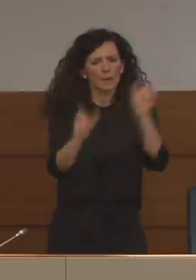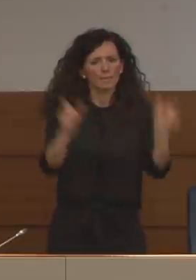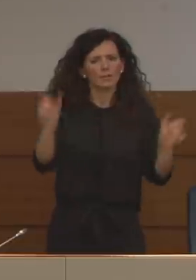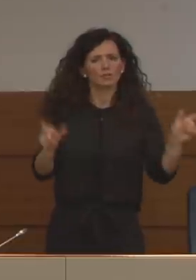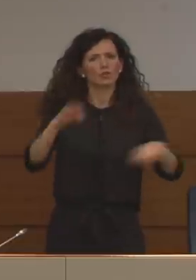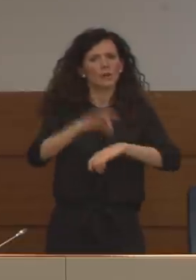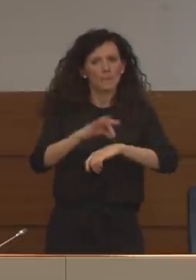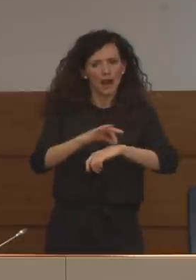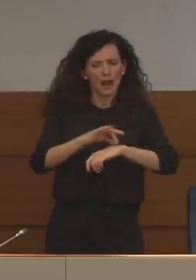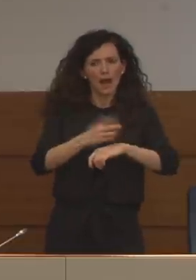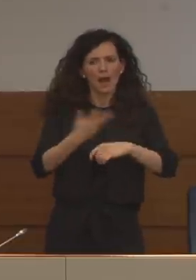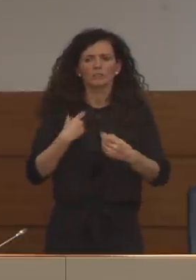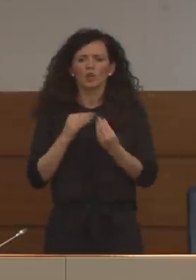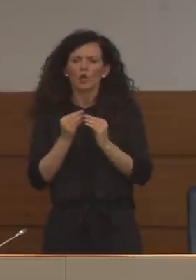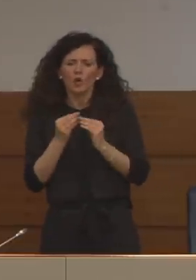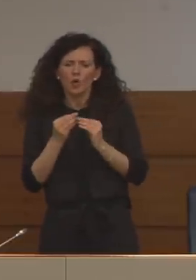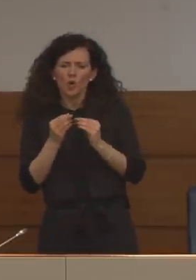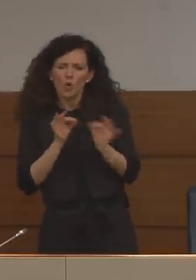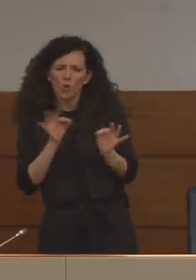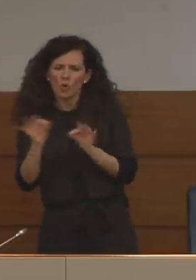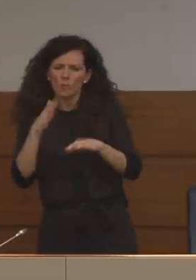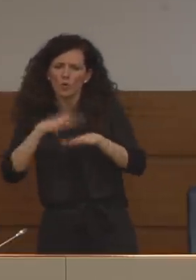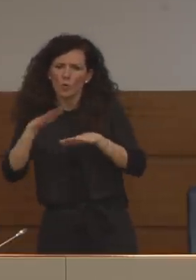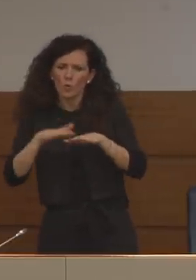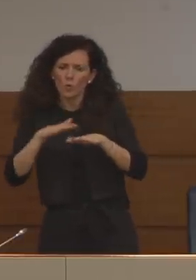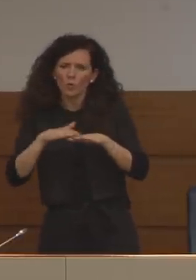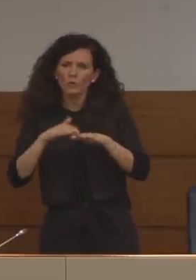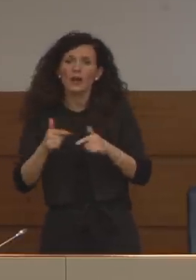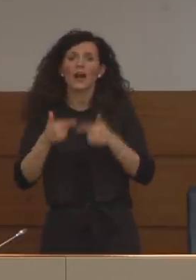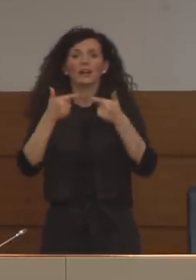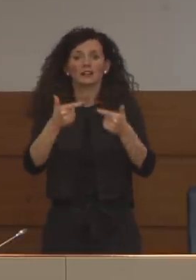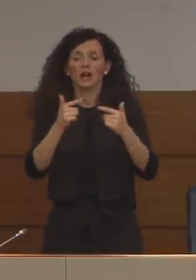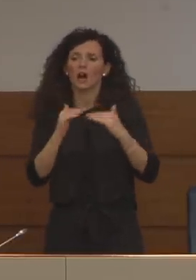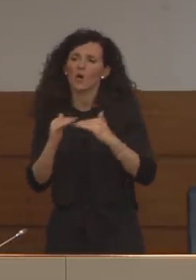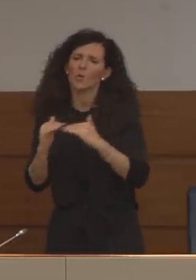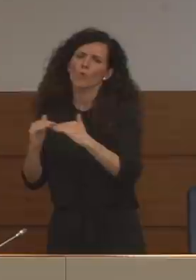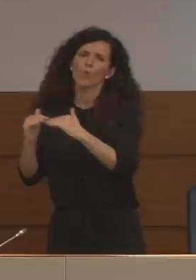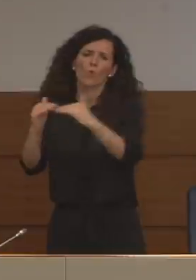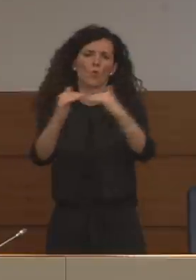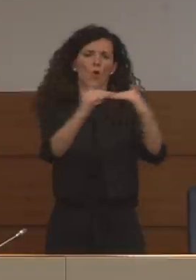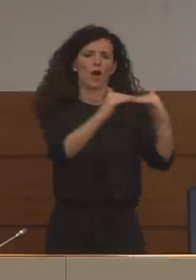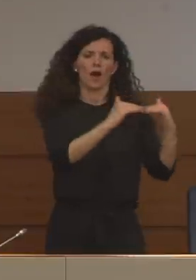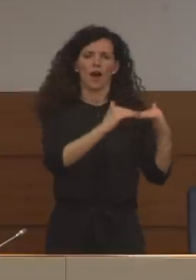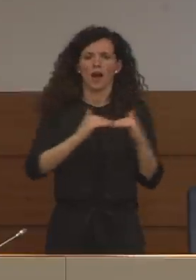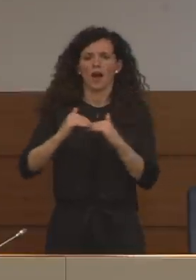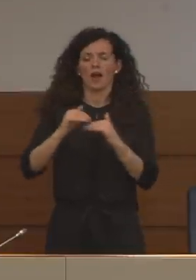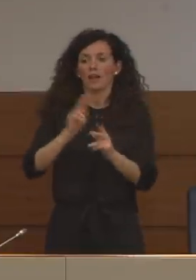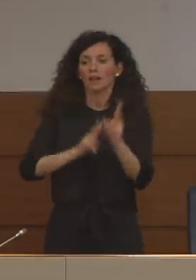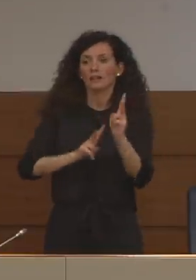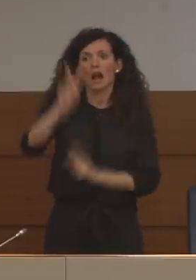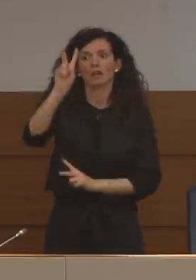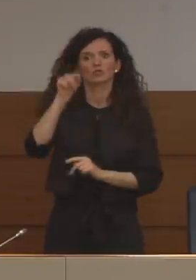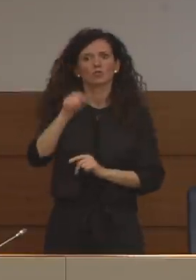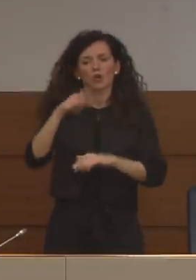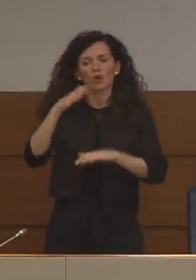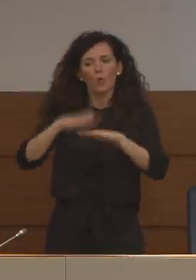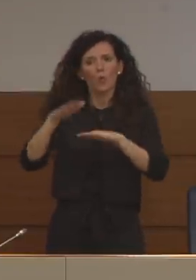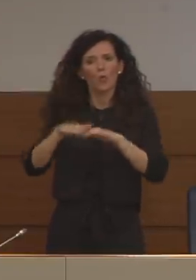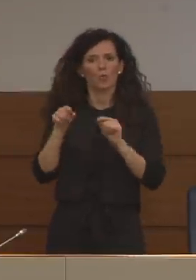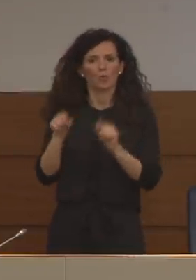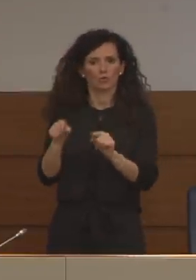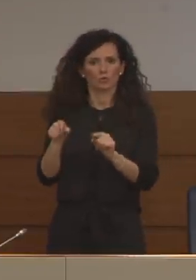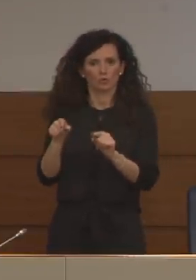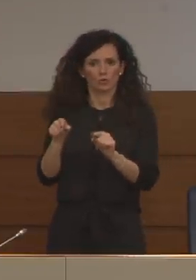e come di nuovo rendere omogeneo su tutto il territorio nazionale all'approccio in